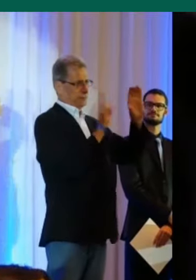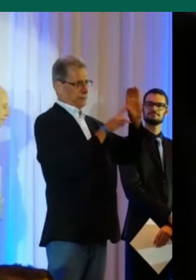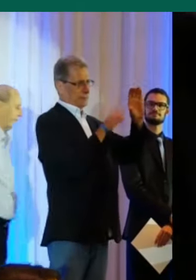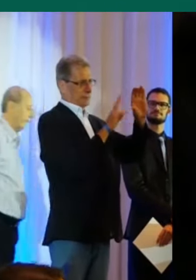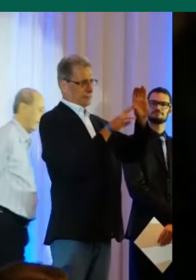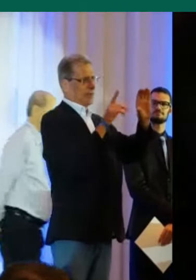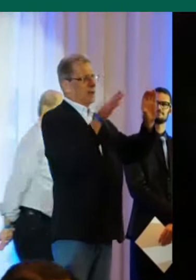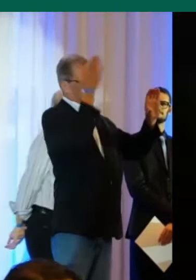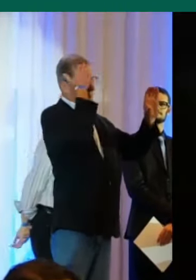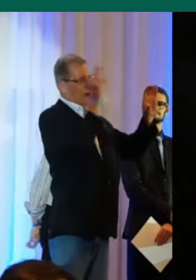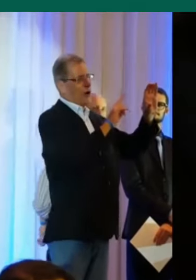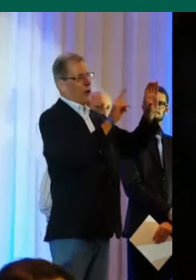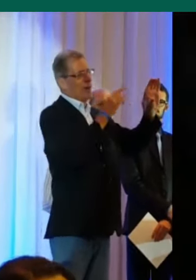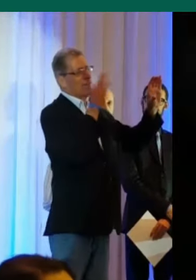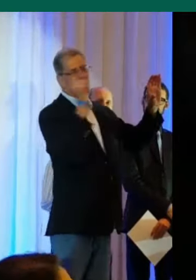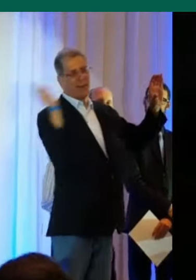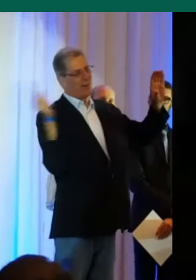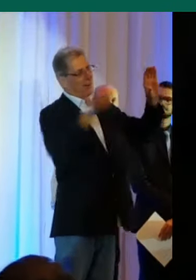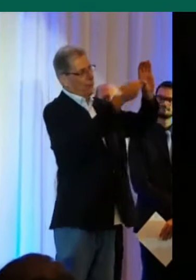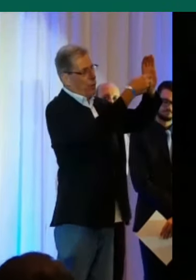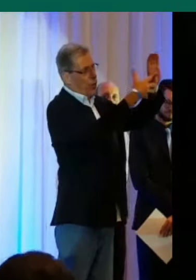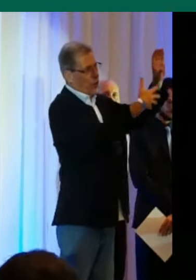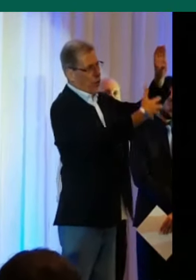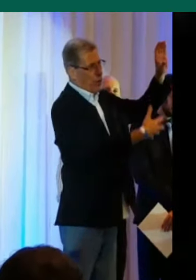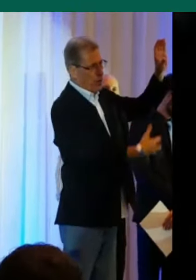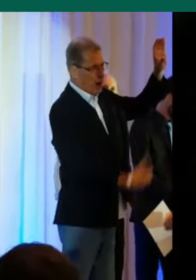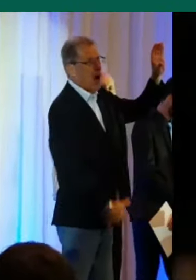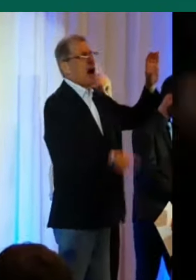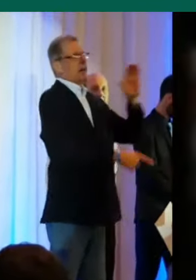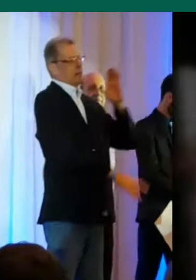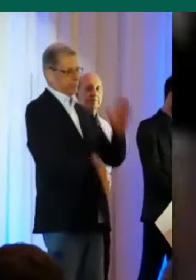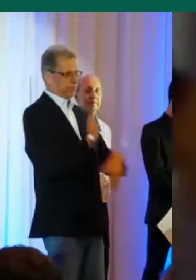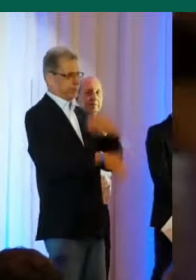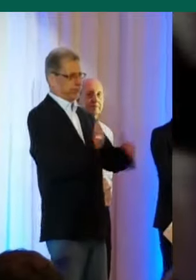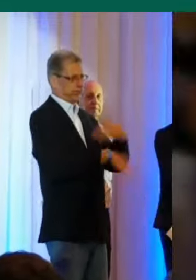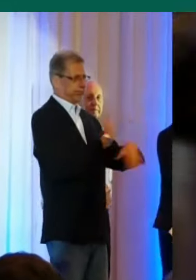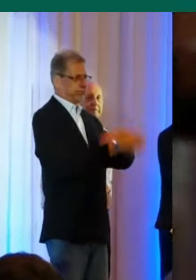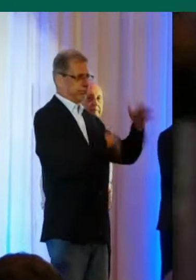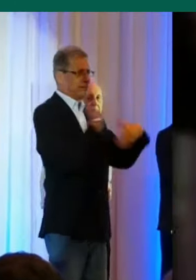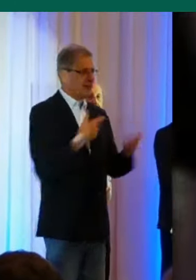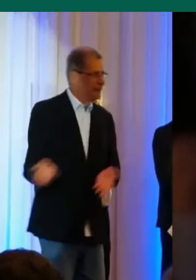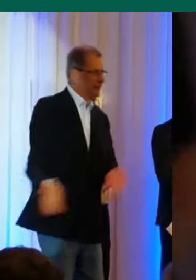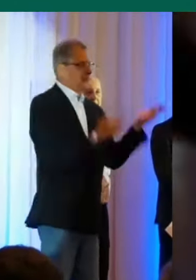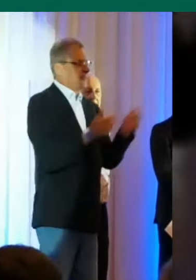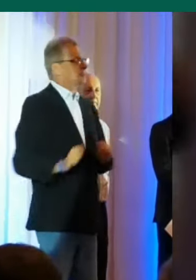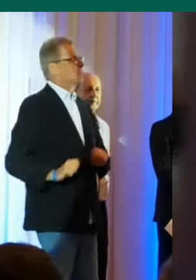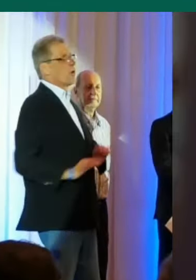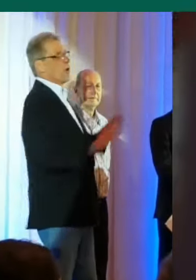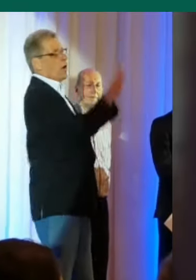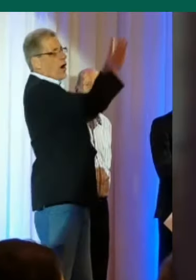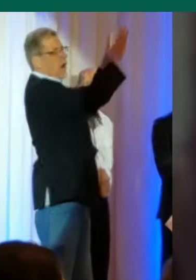como que é esse meu carinho? Acho que o Rio Grande do Sul tem uma história também sobre a Escola Concórdia, a trajetória da